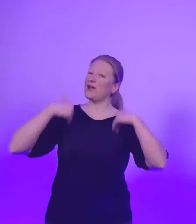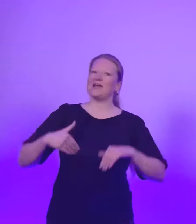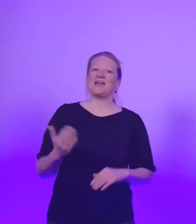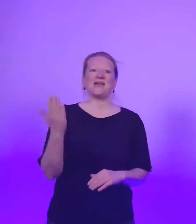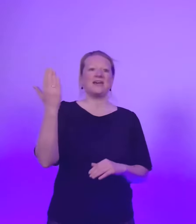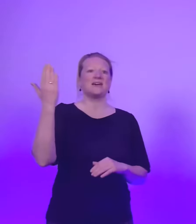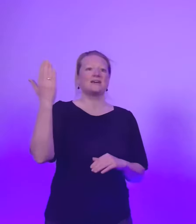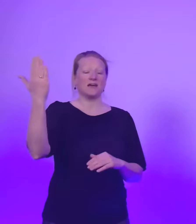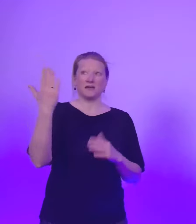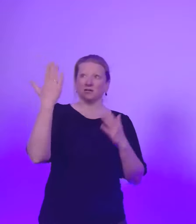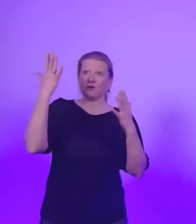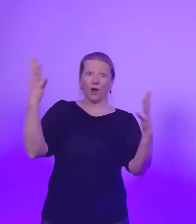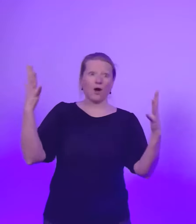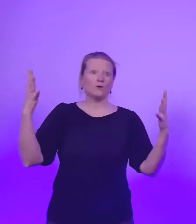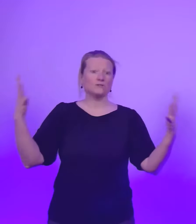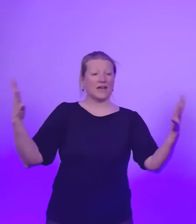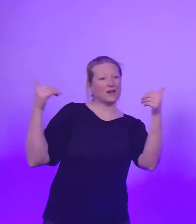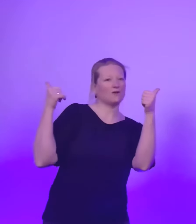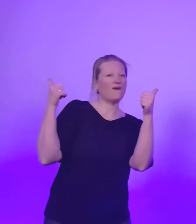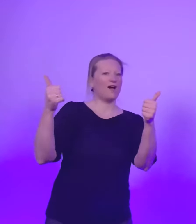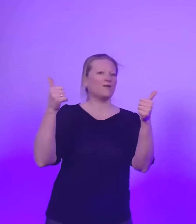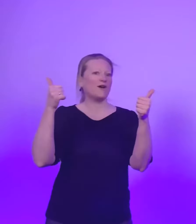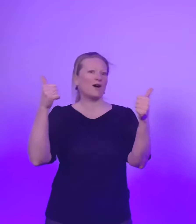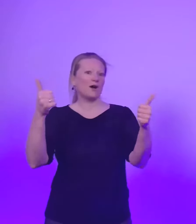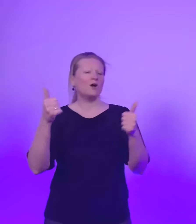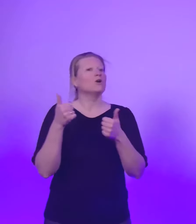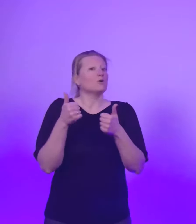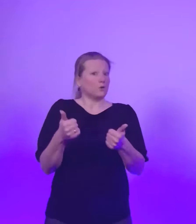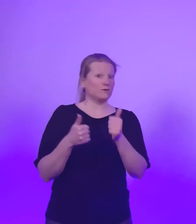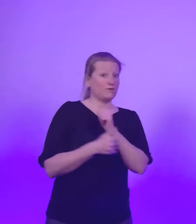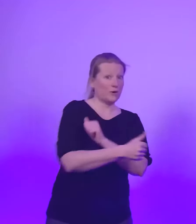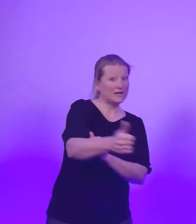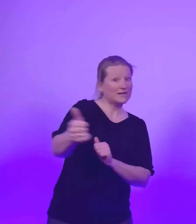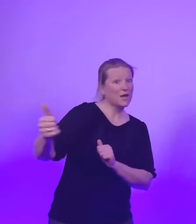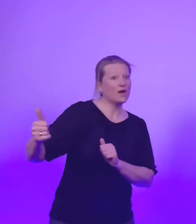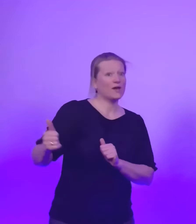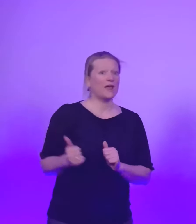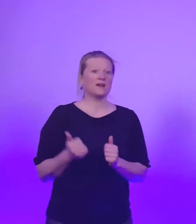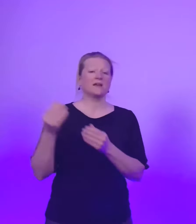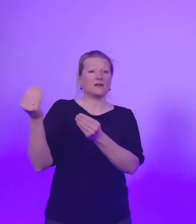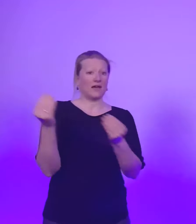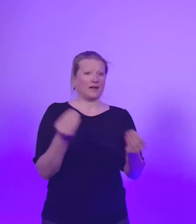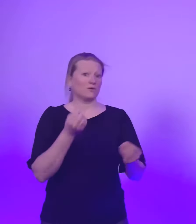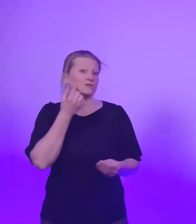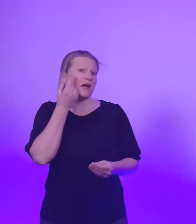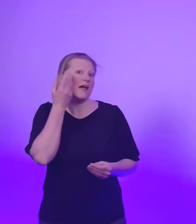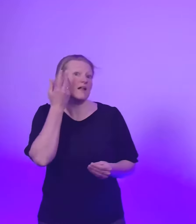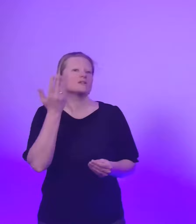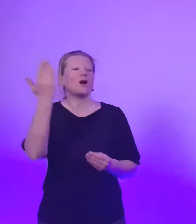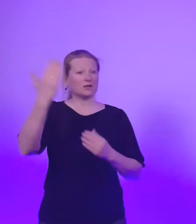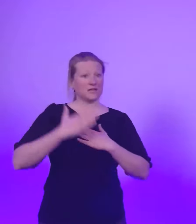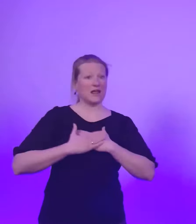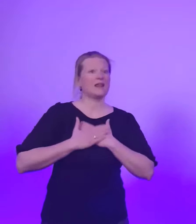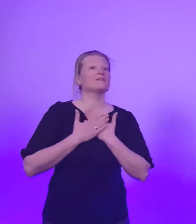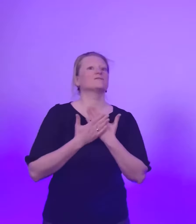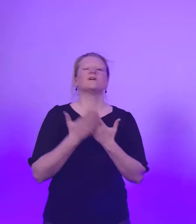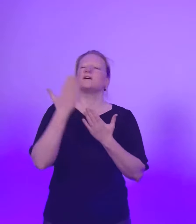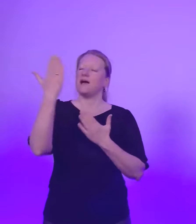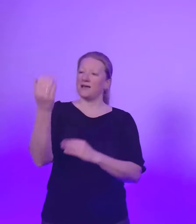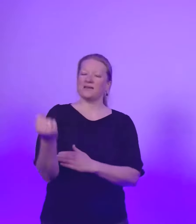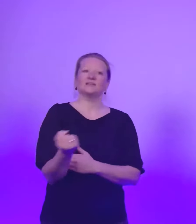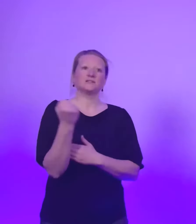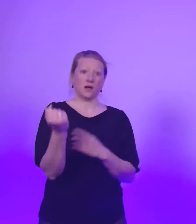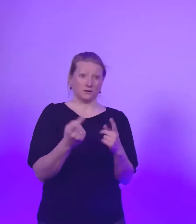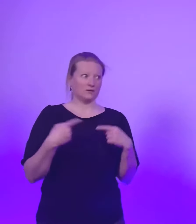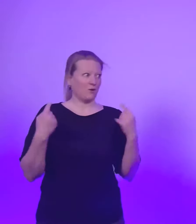hoogste Heer. Hij is groot en geweldig, goed voor iedereen. Geeft ons elke dag zijn liefde,